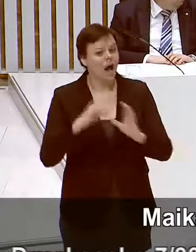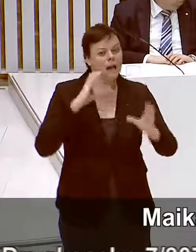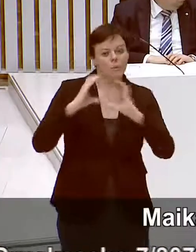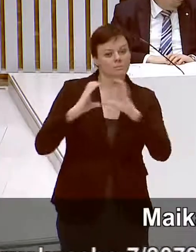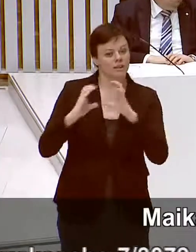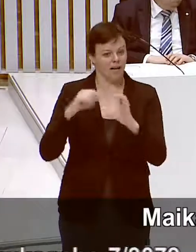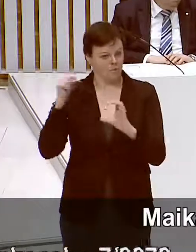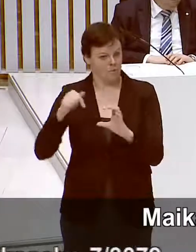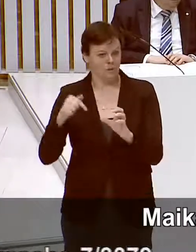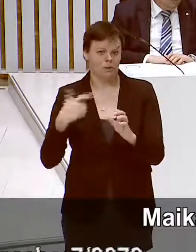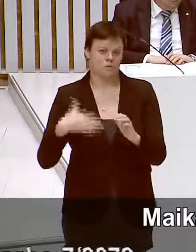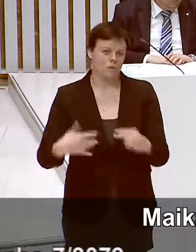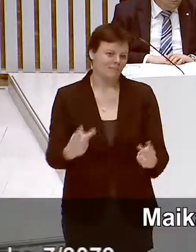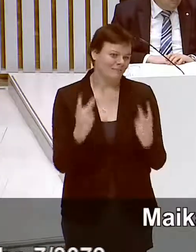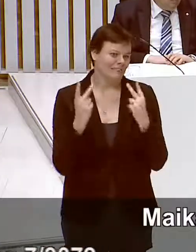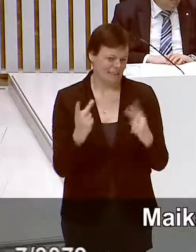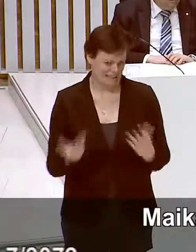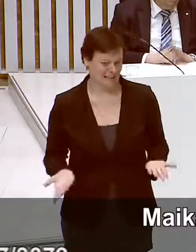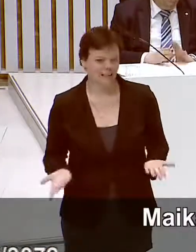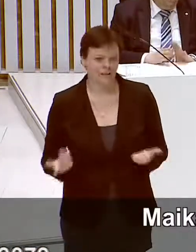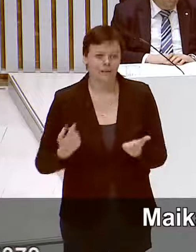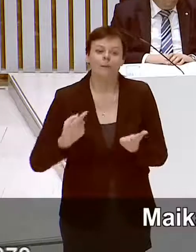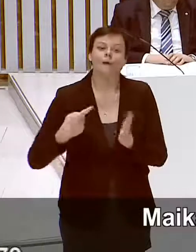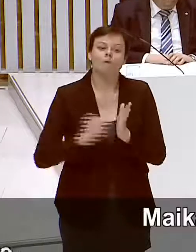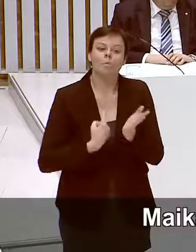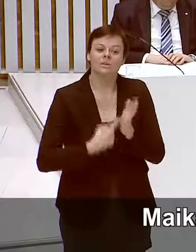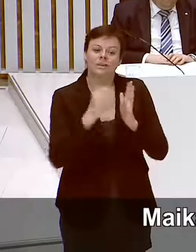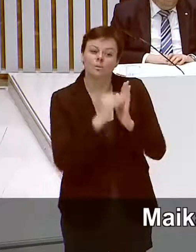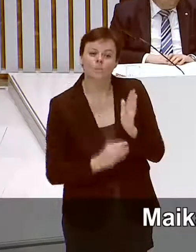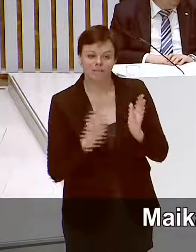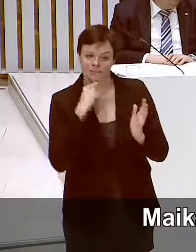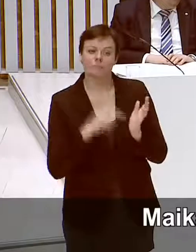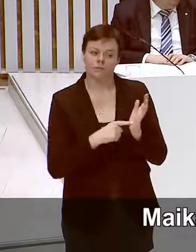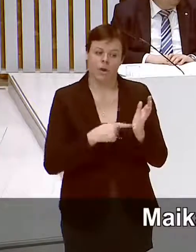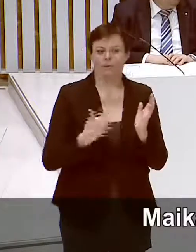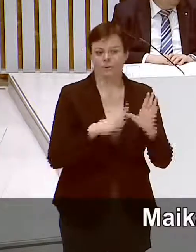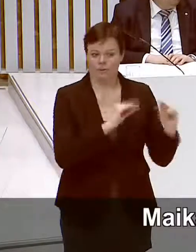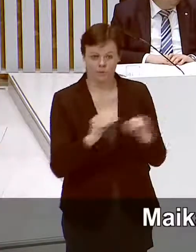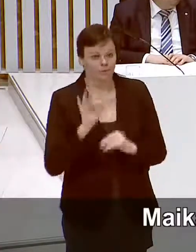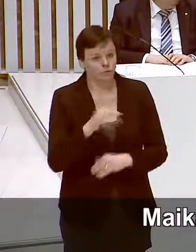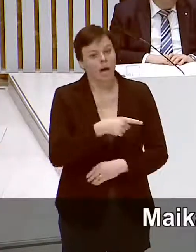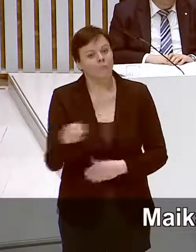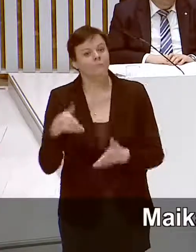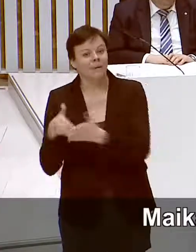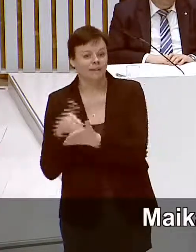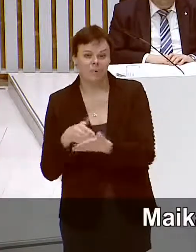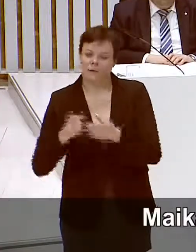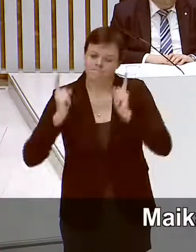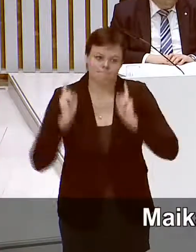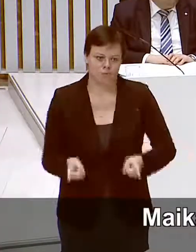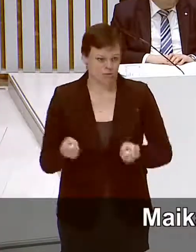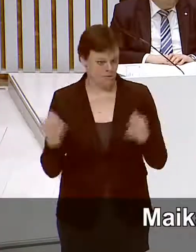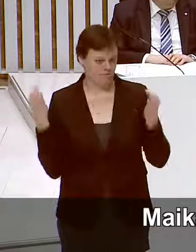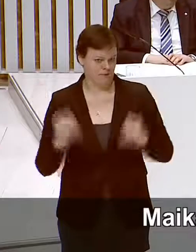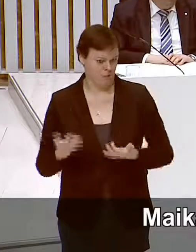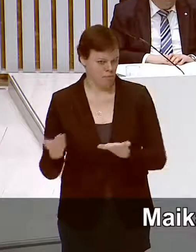dermaßen wichtig, dass die Voraussetzungen der Nutzung auch für die Menschen mit Behinderung gegeben sein müssen. Genau